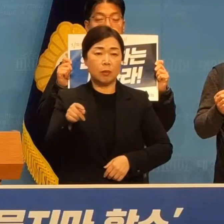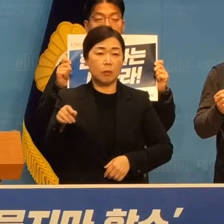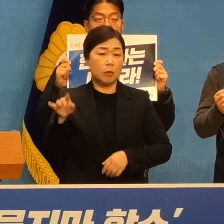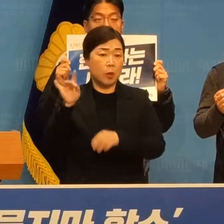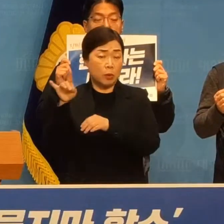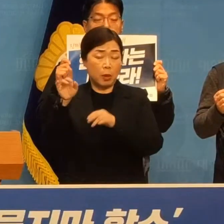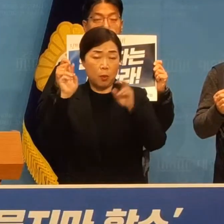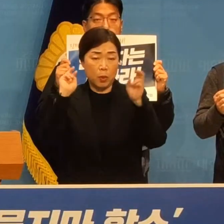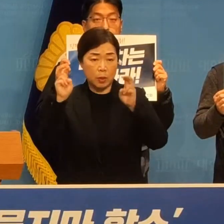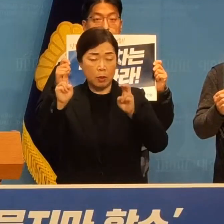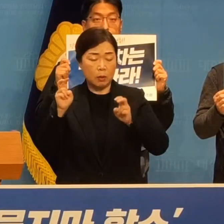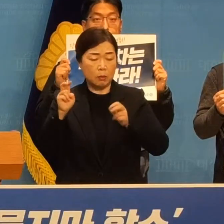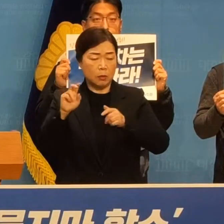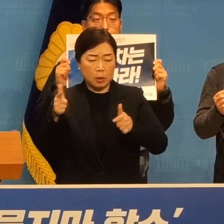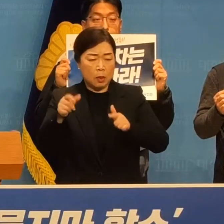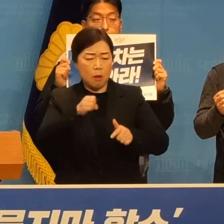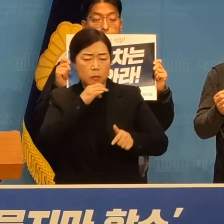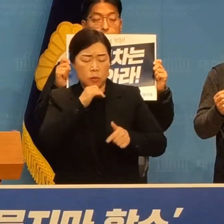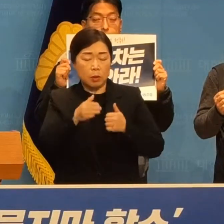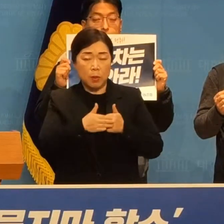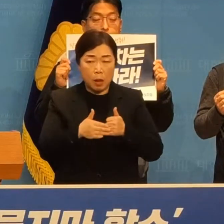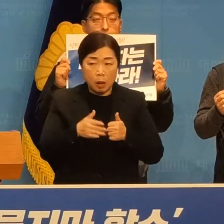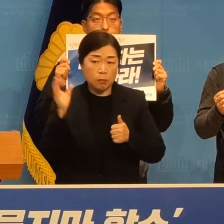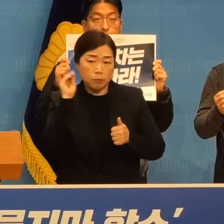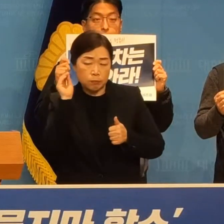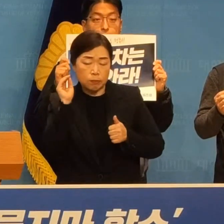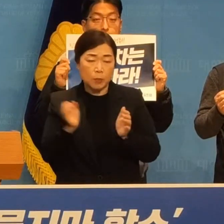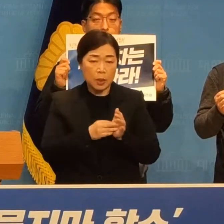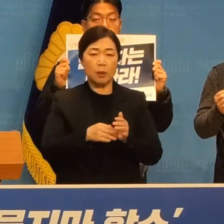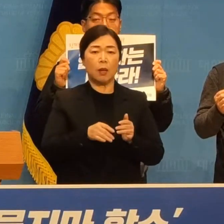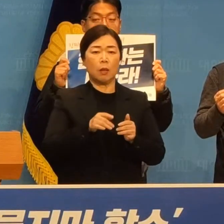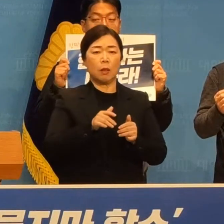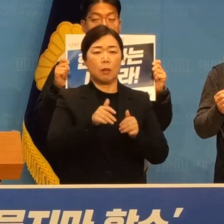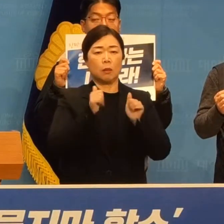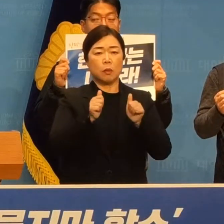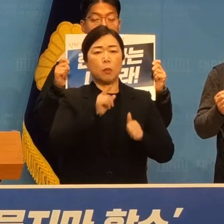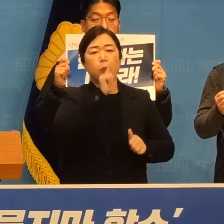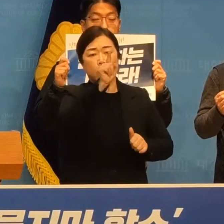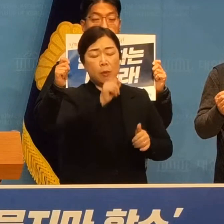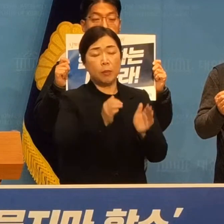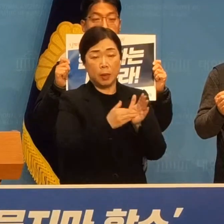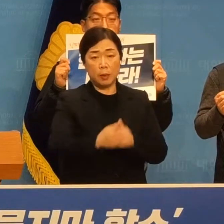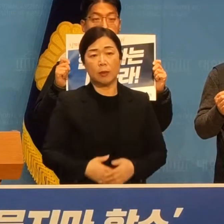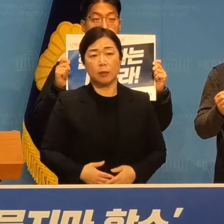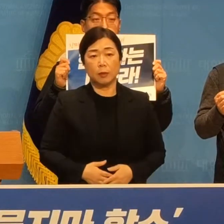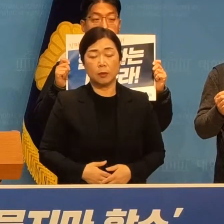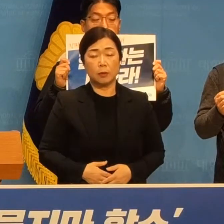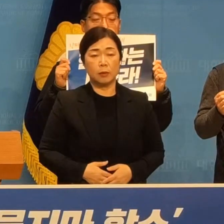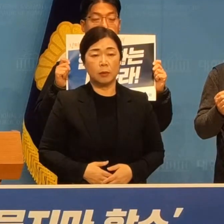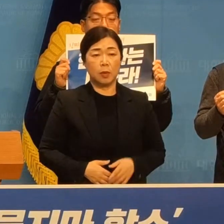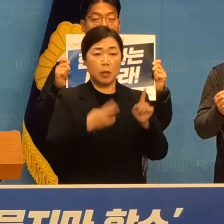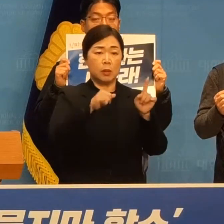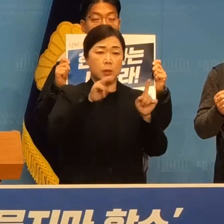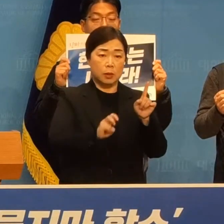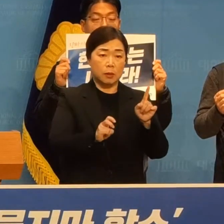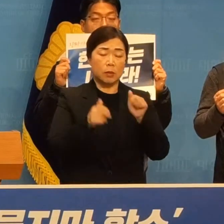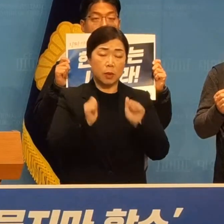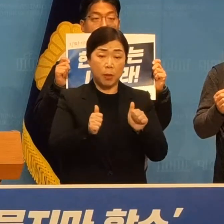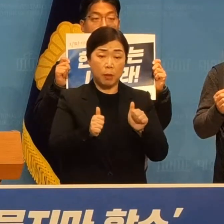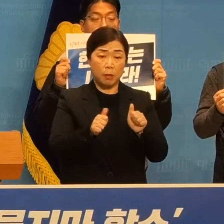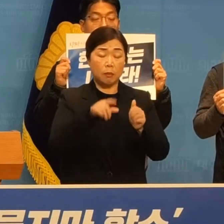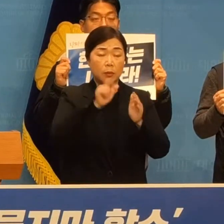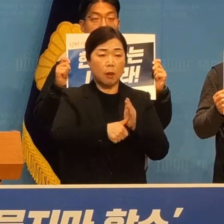받아서 보강수사 후 기소했습니다. 이 사건 1심 재판에서 무죄가